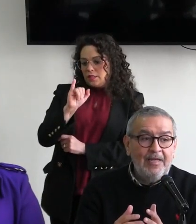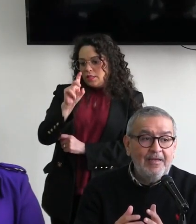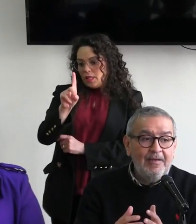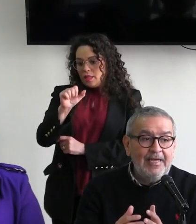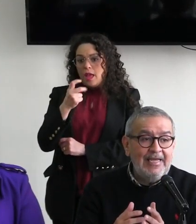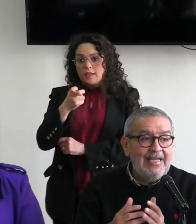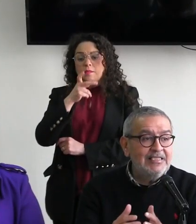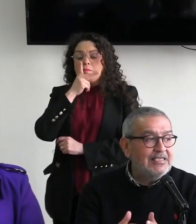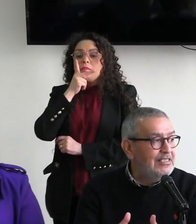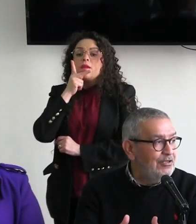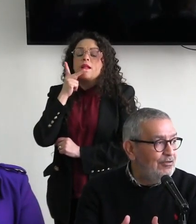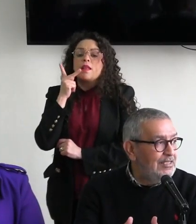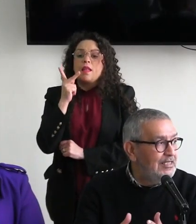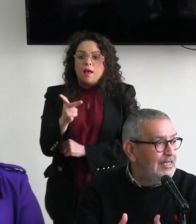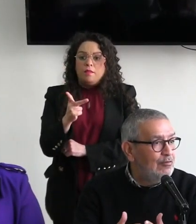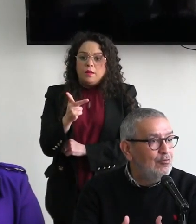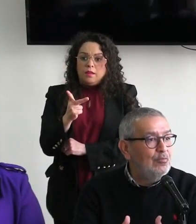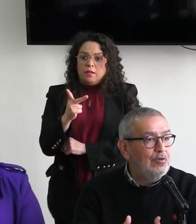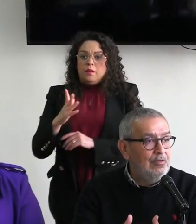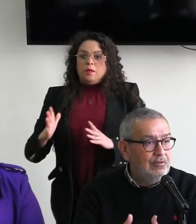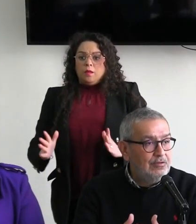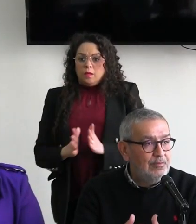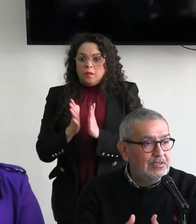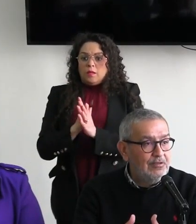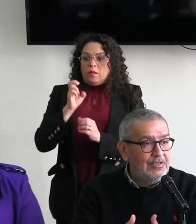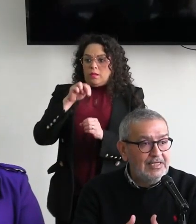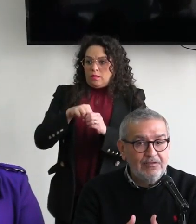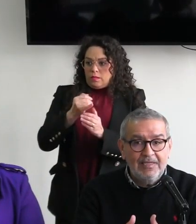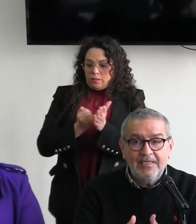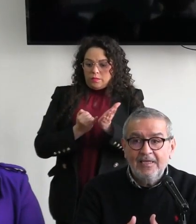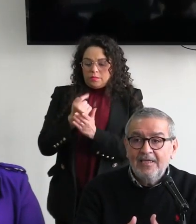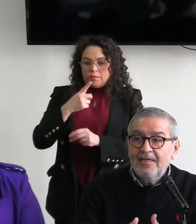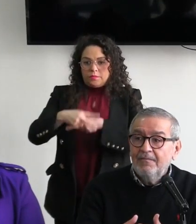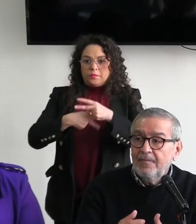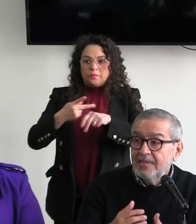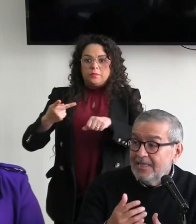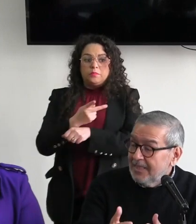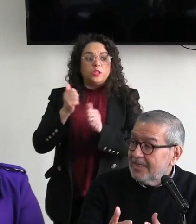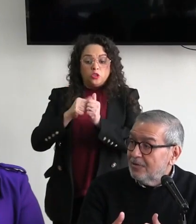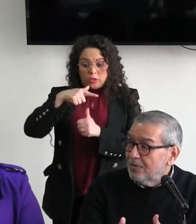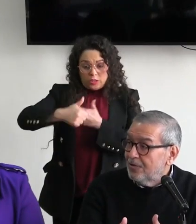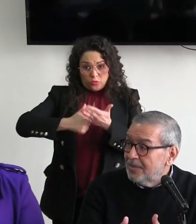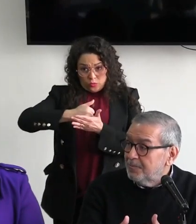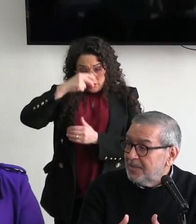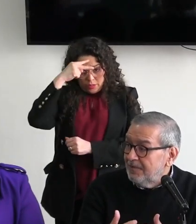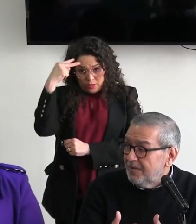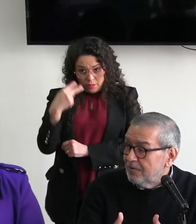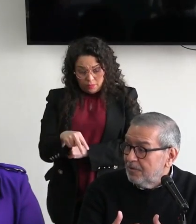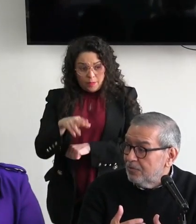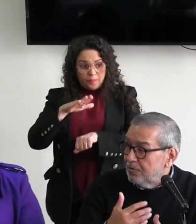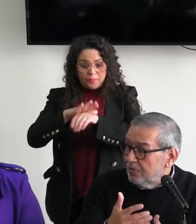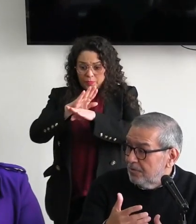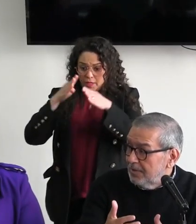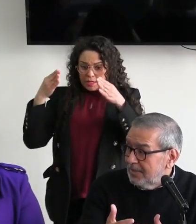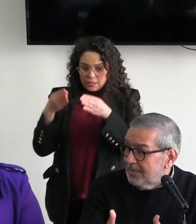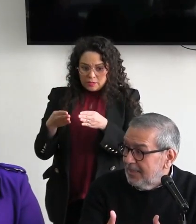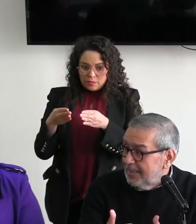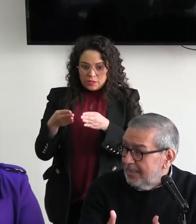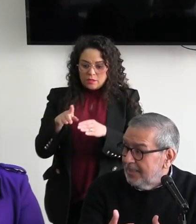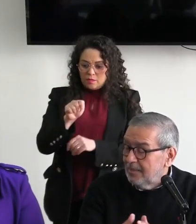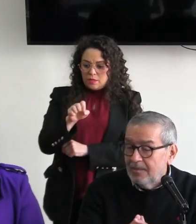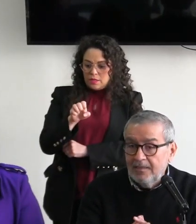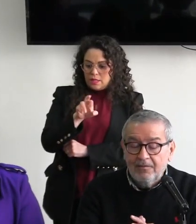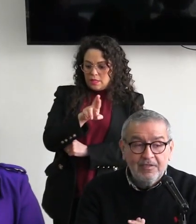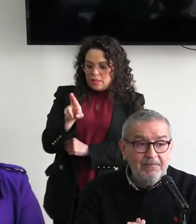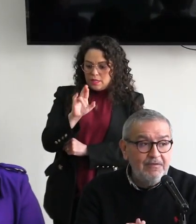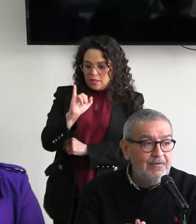en las decisiones y en el rumbo, sobre todo de la ciudad. del territorio, en específico el suyo, el que